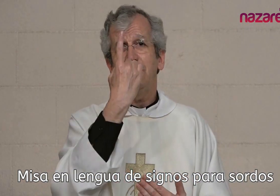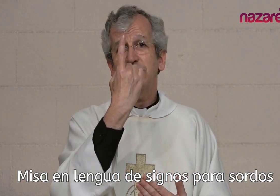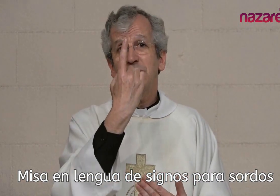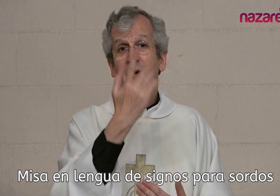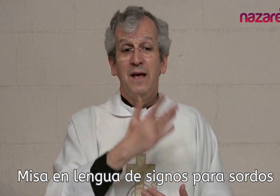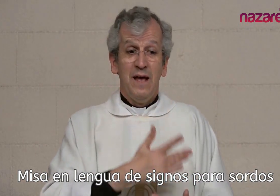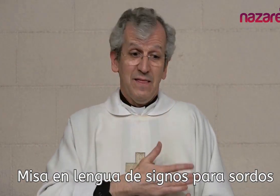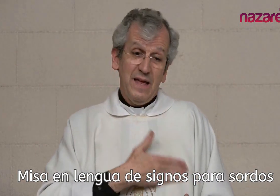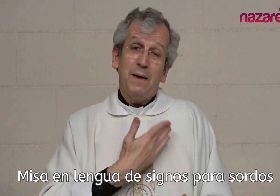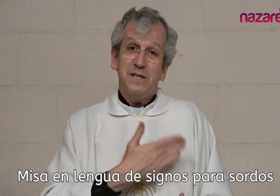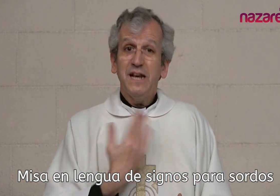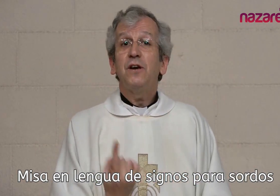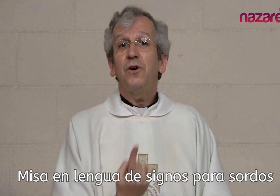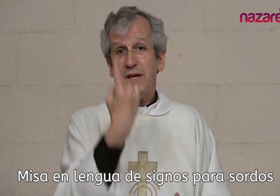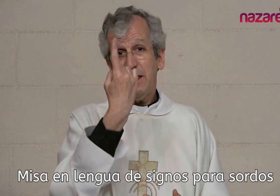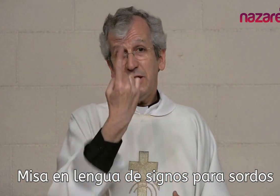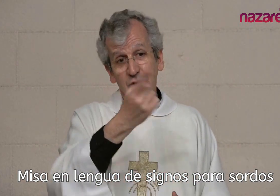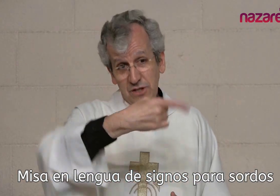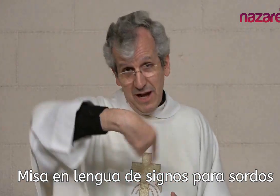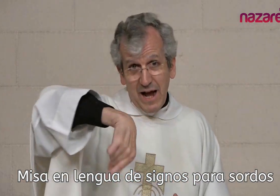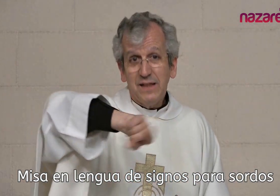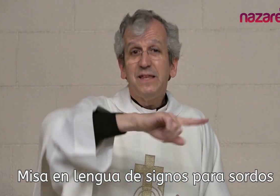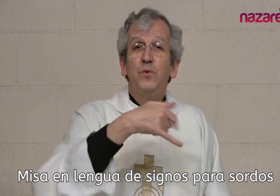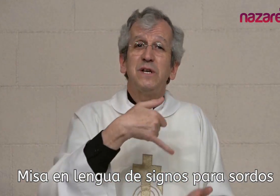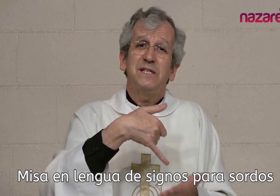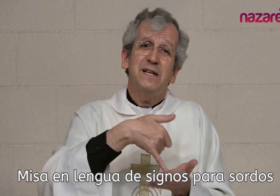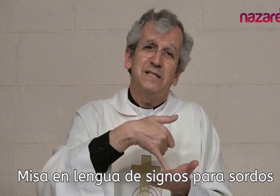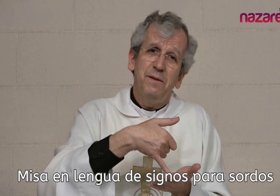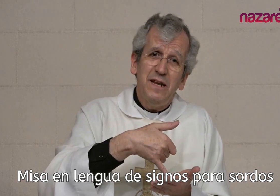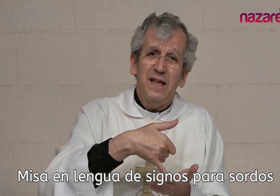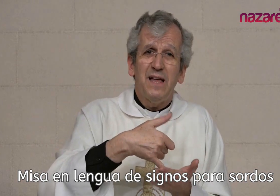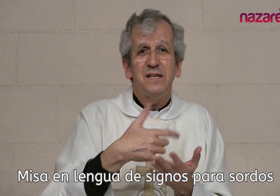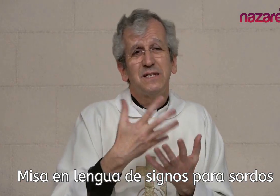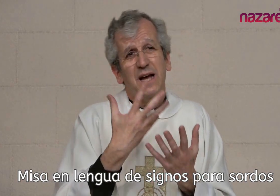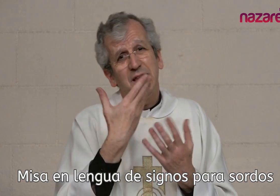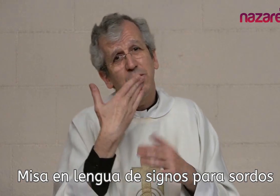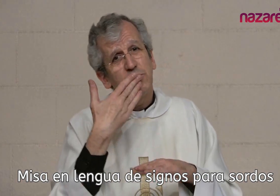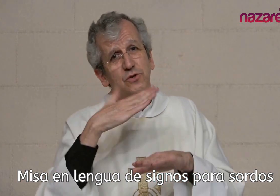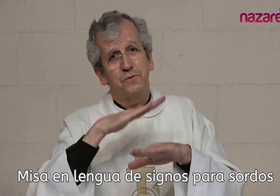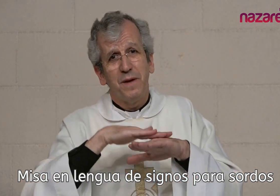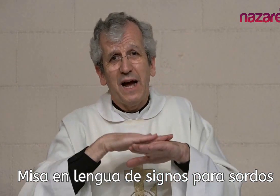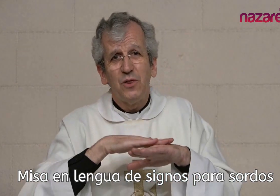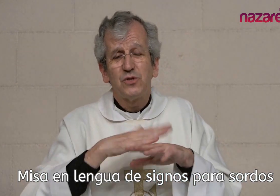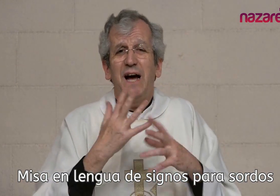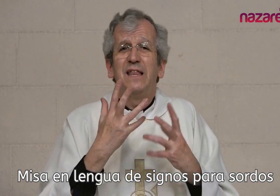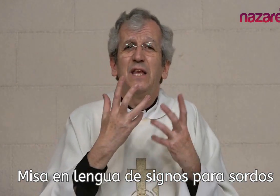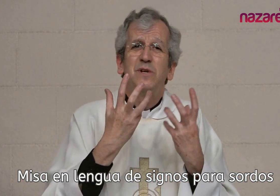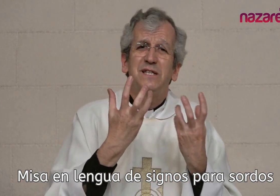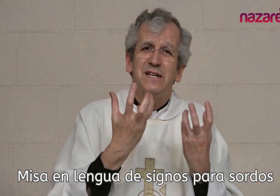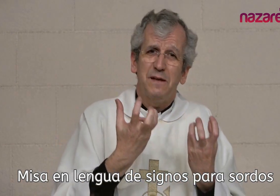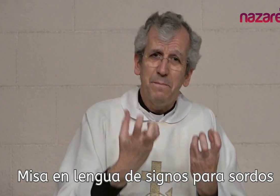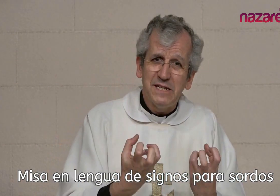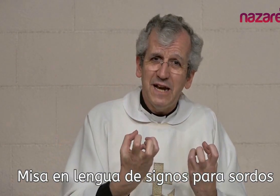Dios, de la misericordia de Dios ante nuestras debilidades, ante nuestros pecados, ante nuestras